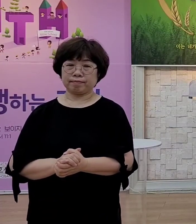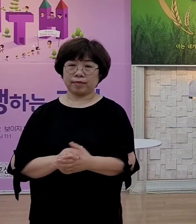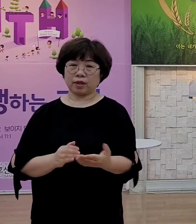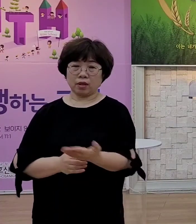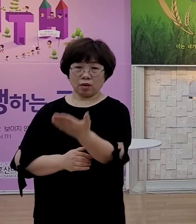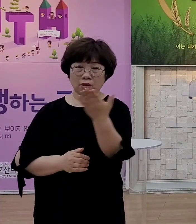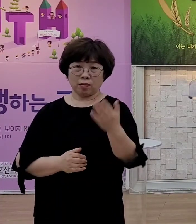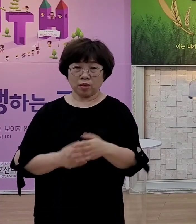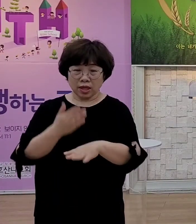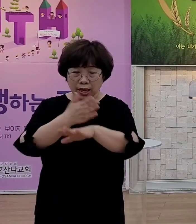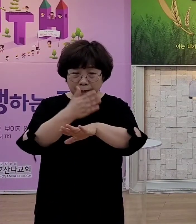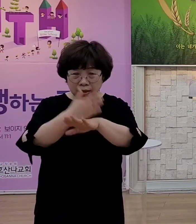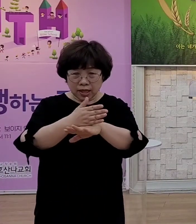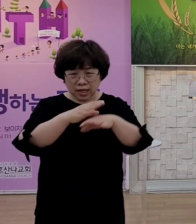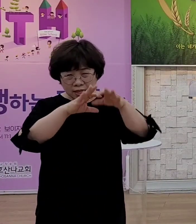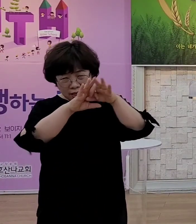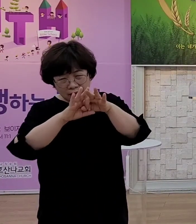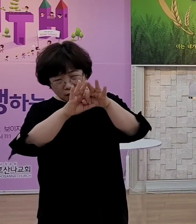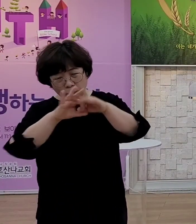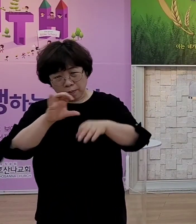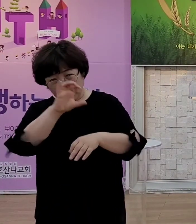여러분 감사가 계속되면요.